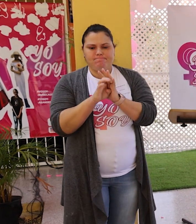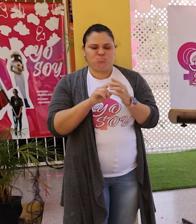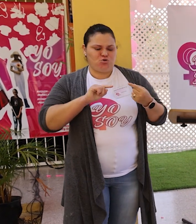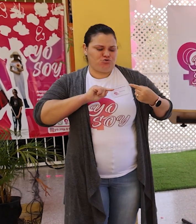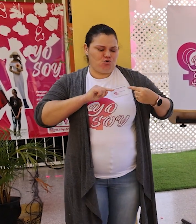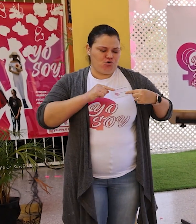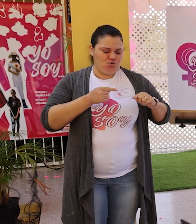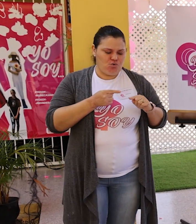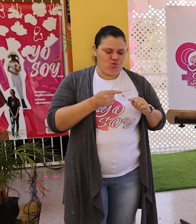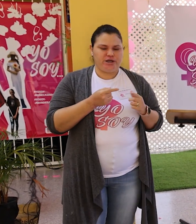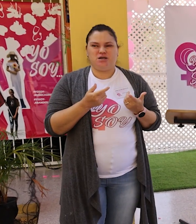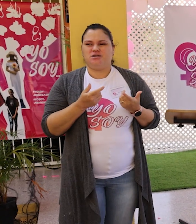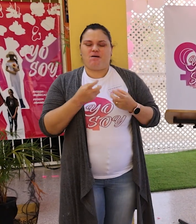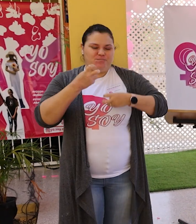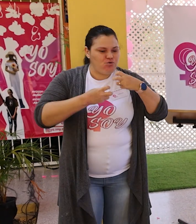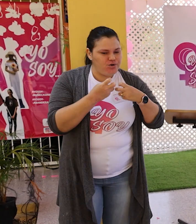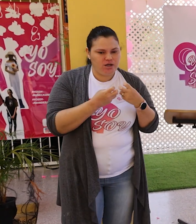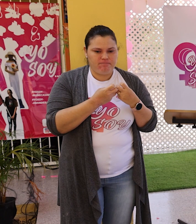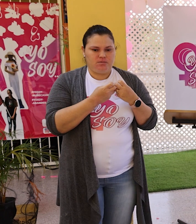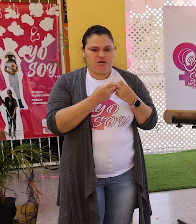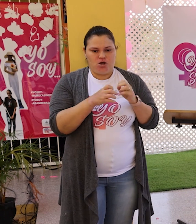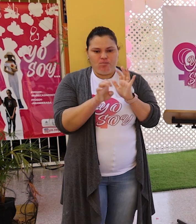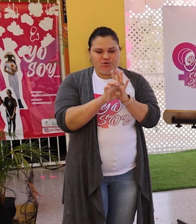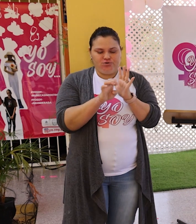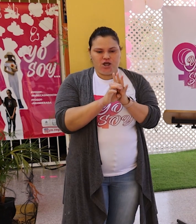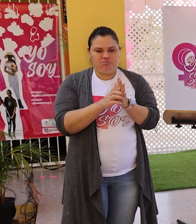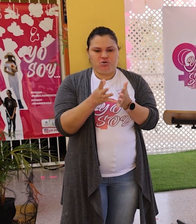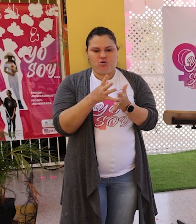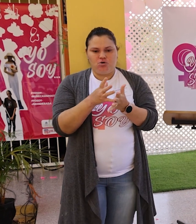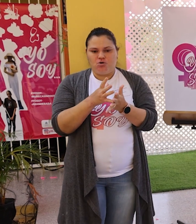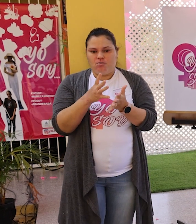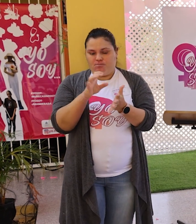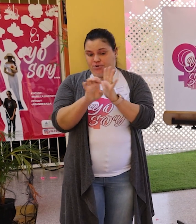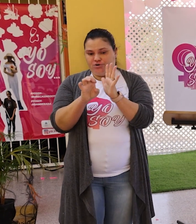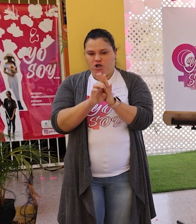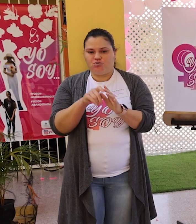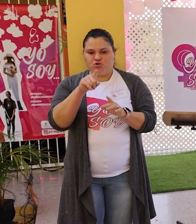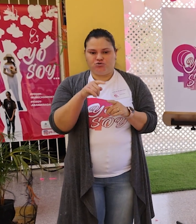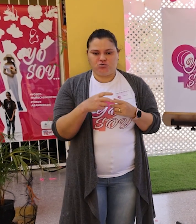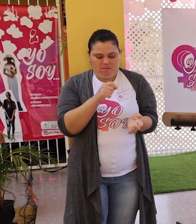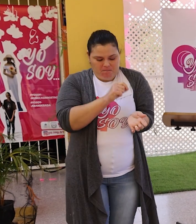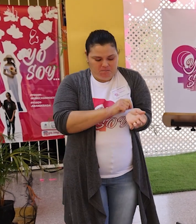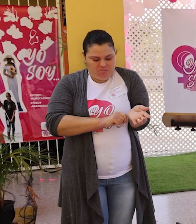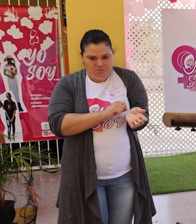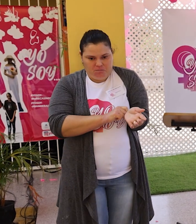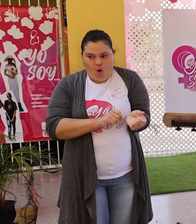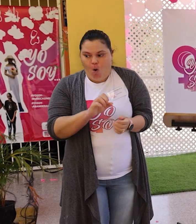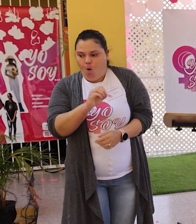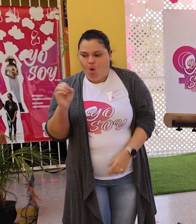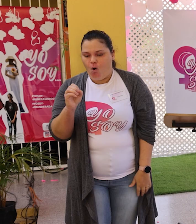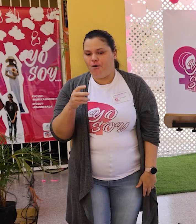y las agresiones del hogar no se borran tú lacerando tus brazos tú usando juca